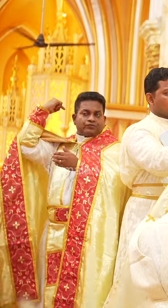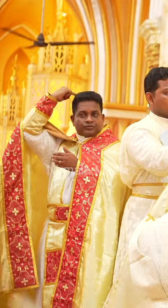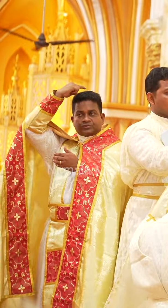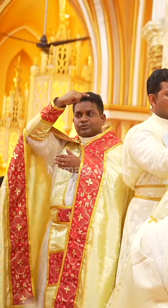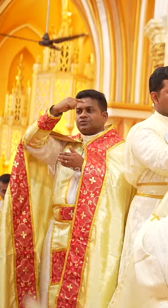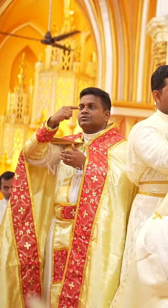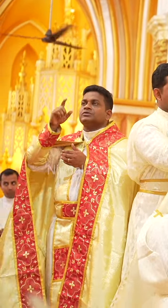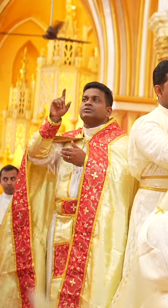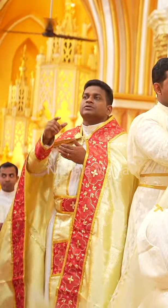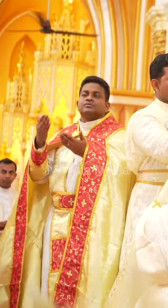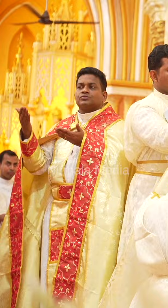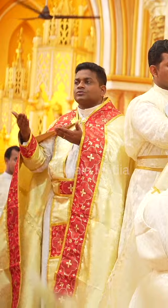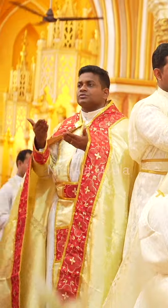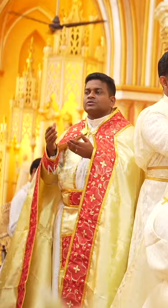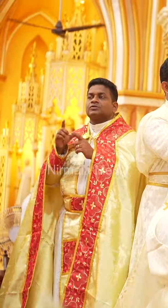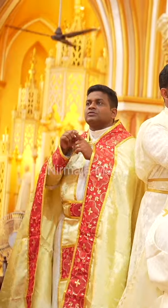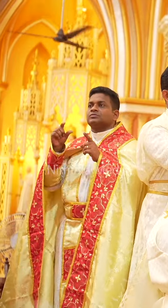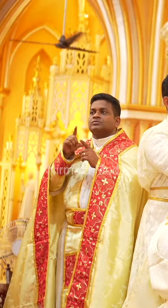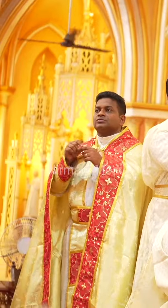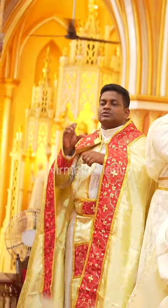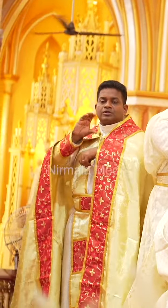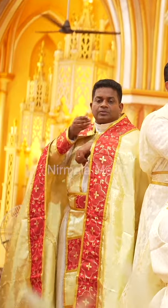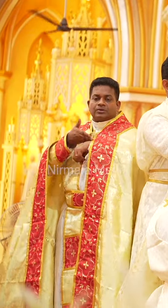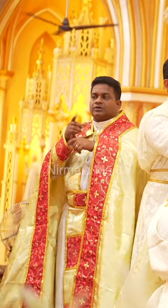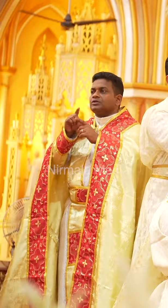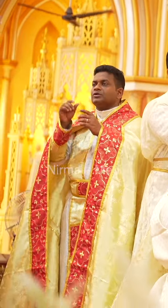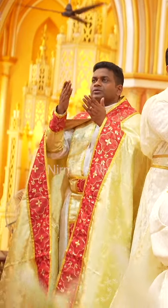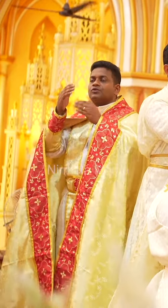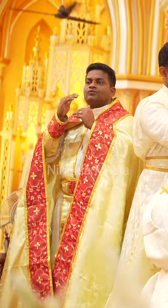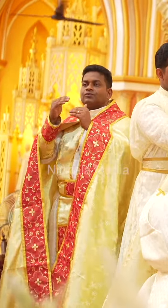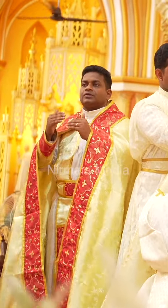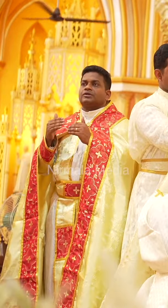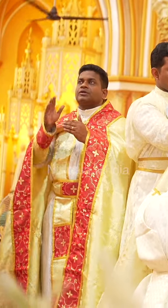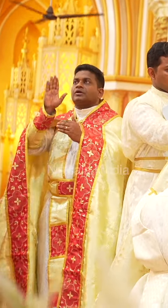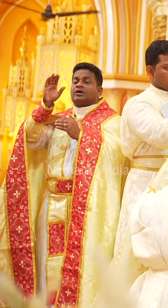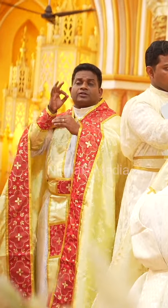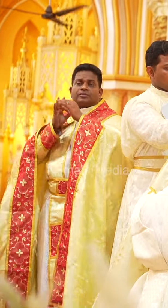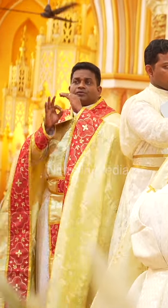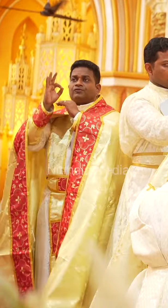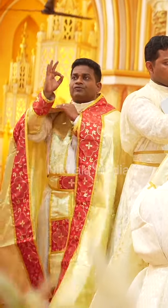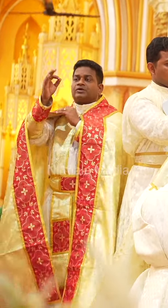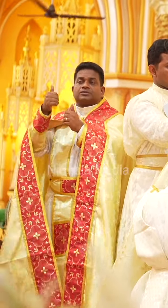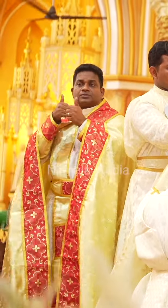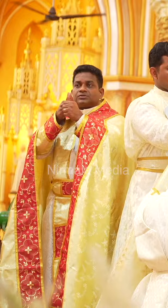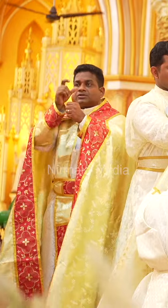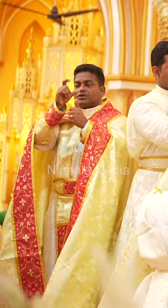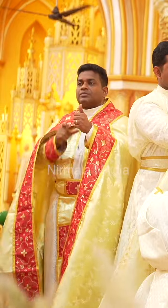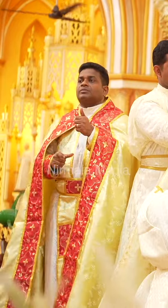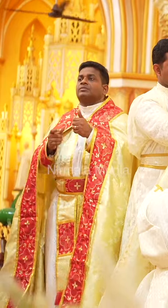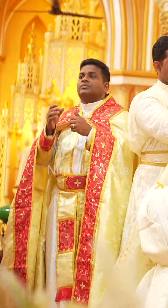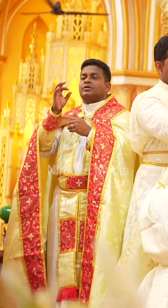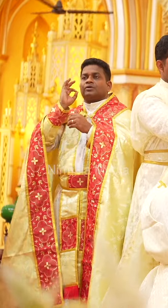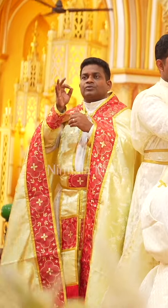തികവിനും ശുശ്രൂഷയുടെ നിർവഹണത്തിനും സഭാഗാത്രത്തിൻ്റെ നിർമ്മിതിക്കുമായി അതിൽ പ്രവാചകന്മാരെയും സ്നേഹന്മാരെയും